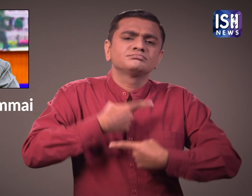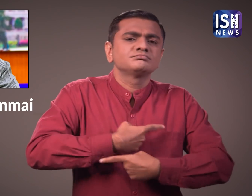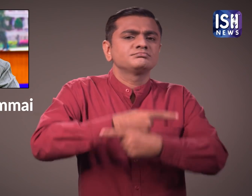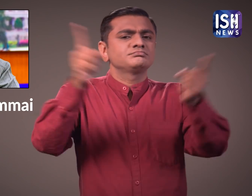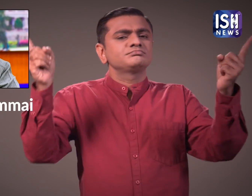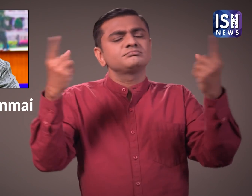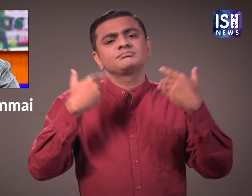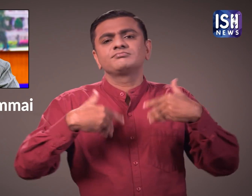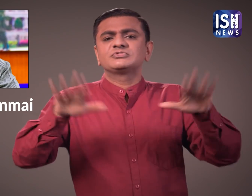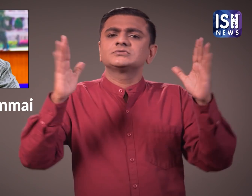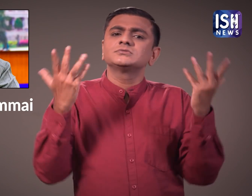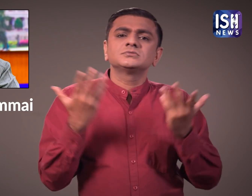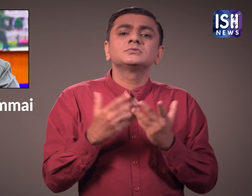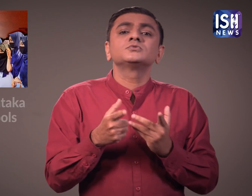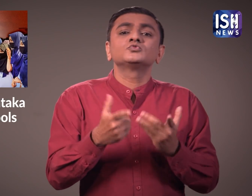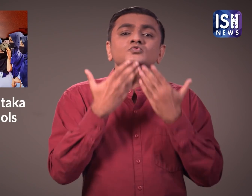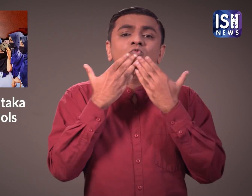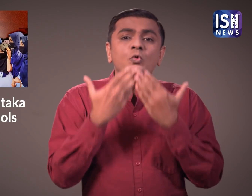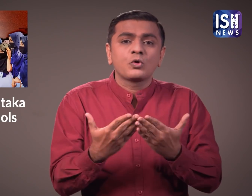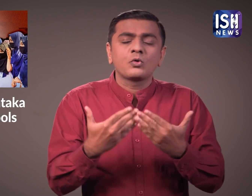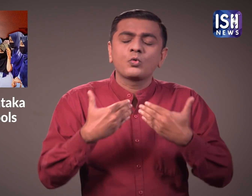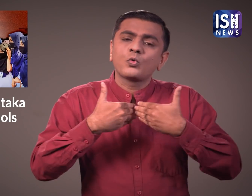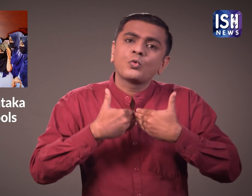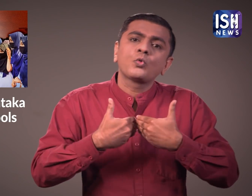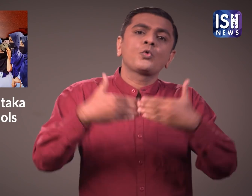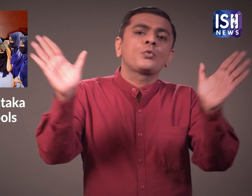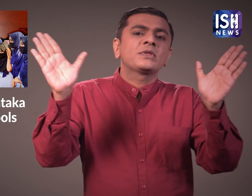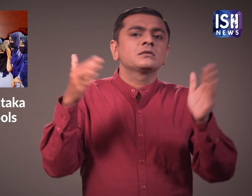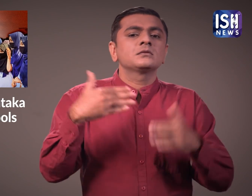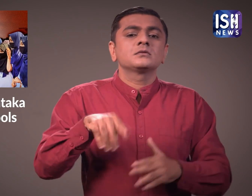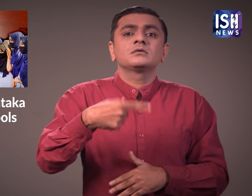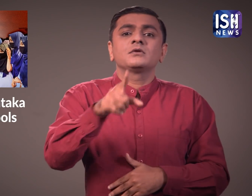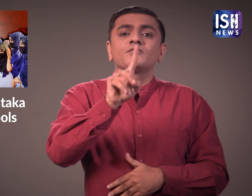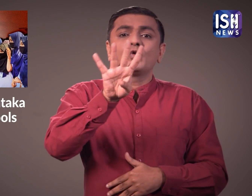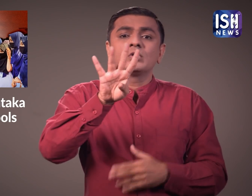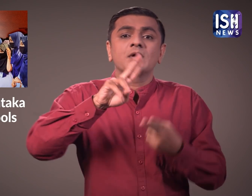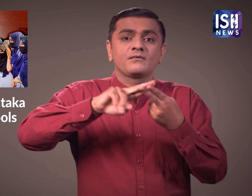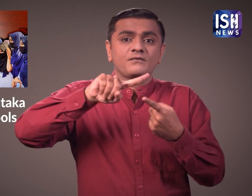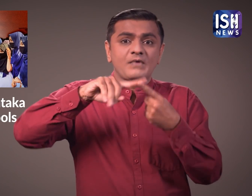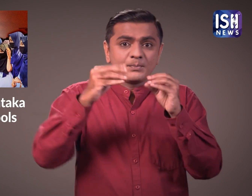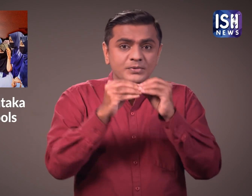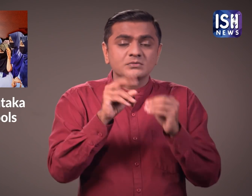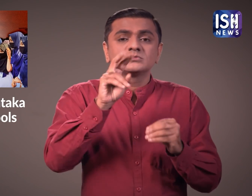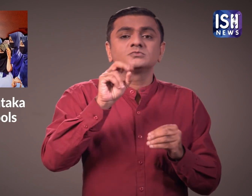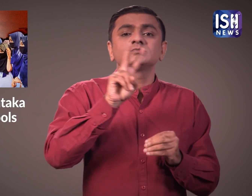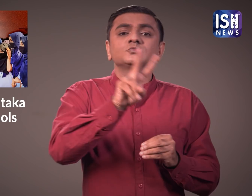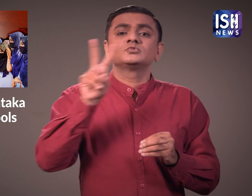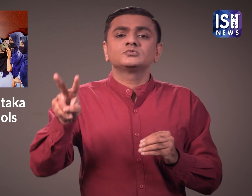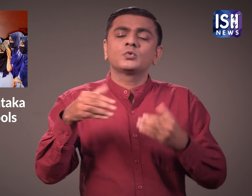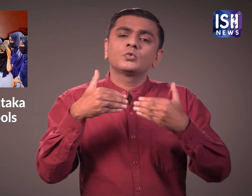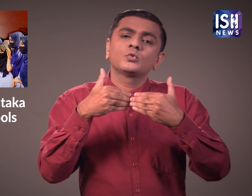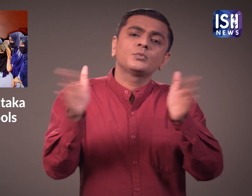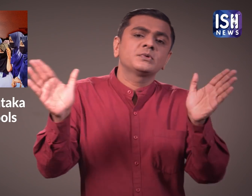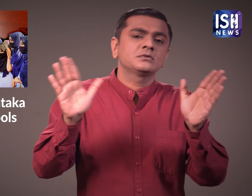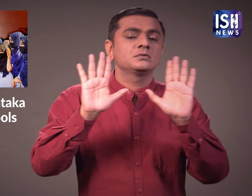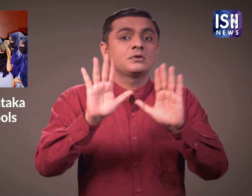घोशना की कि 14 फर्वरी 2022 से राज्यम में हाई स्कूल खुलेंगे।